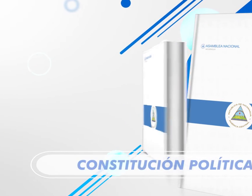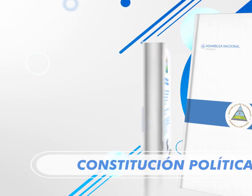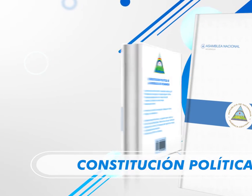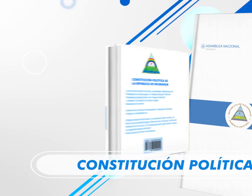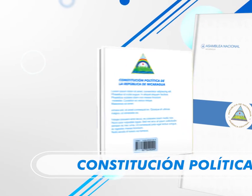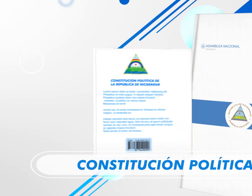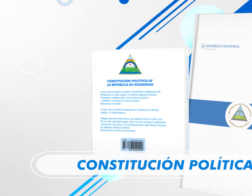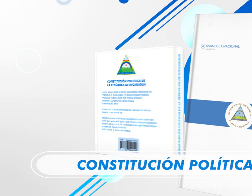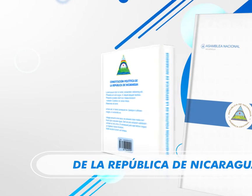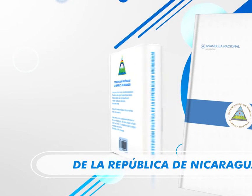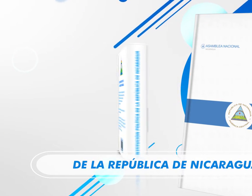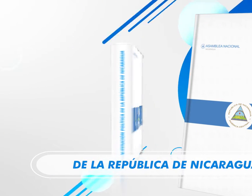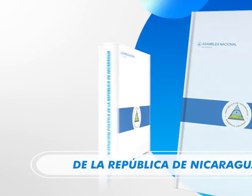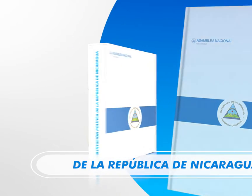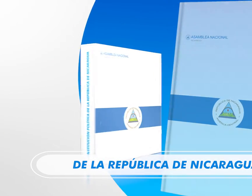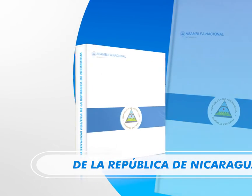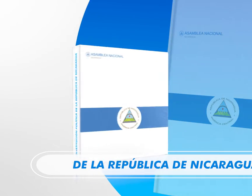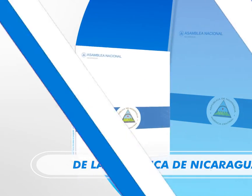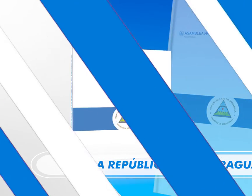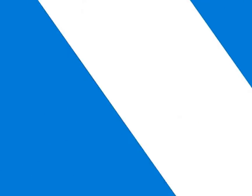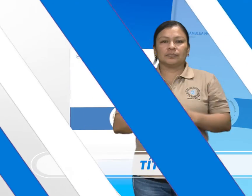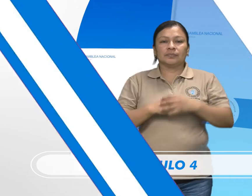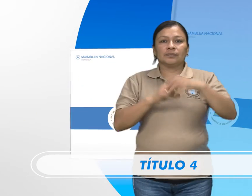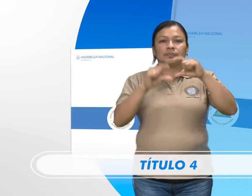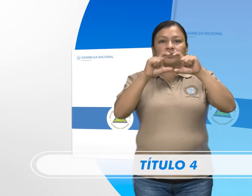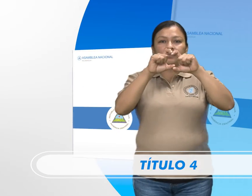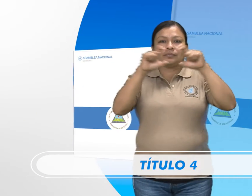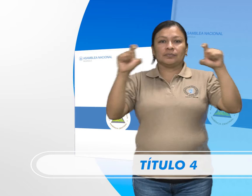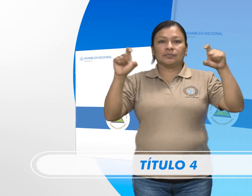Constitución Política de la República de Nicaragua. Título IV.